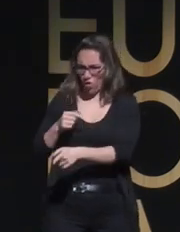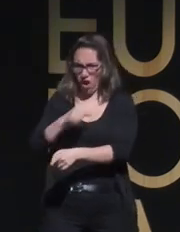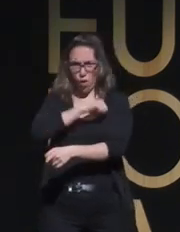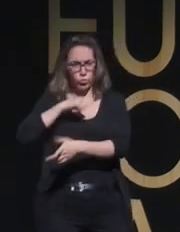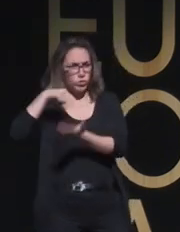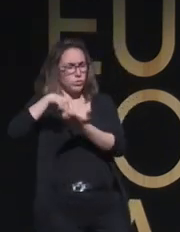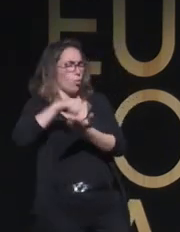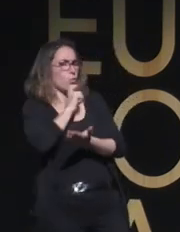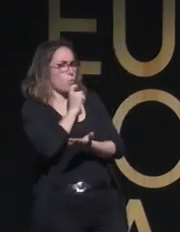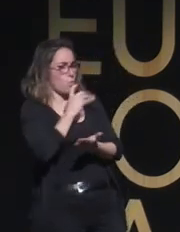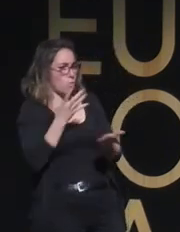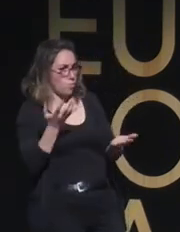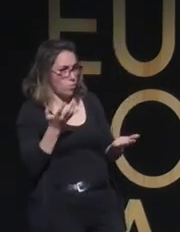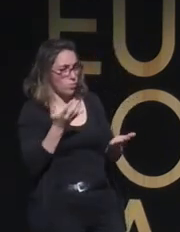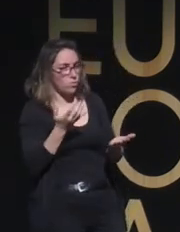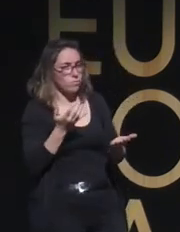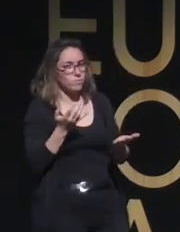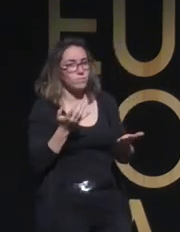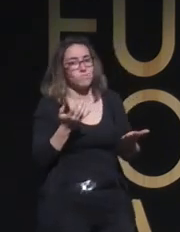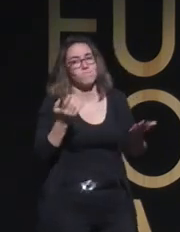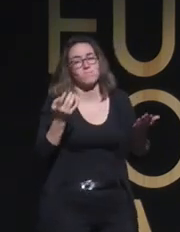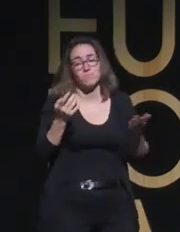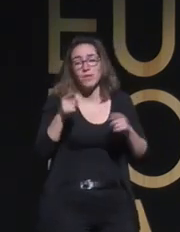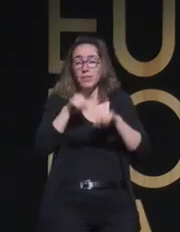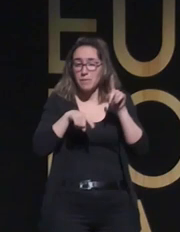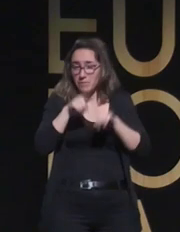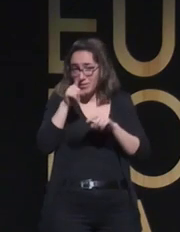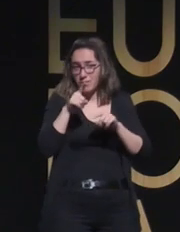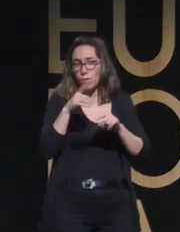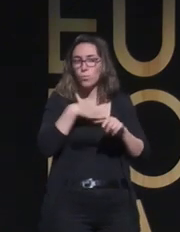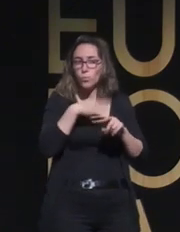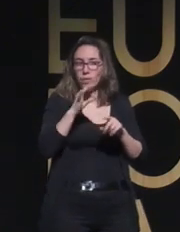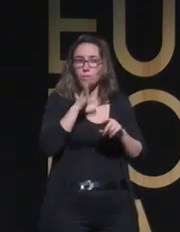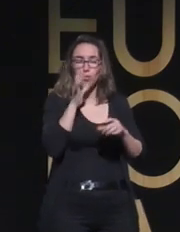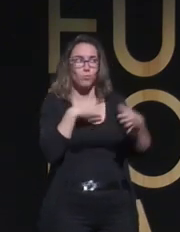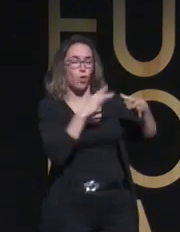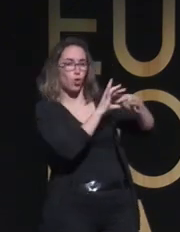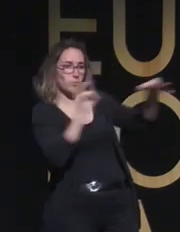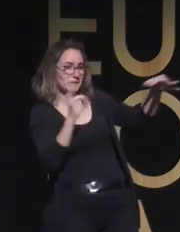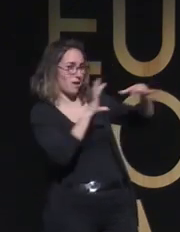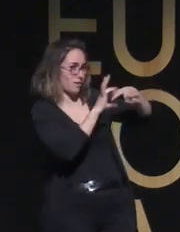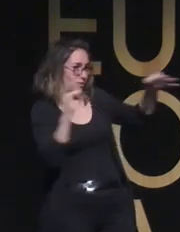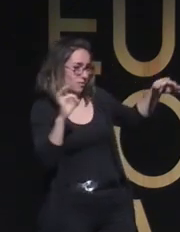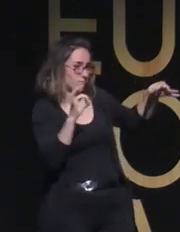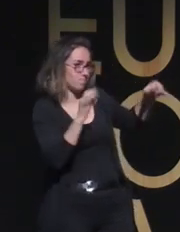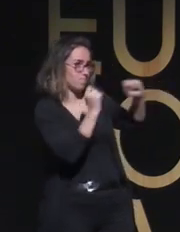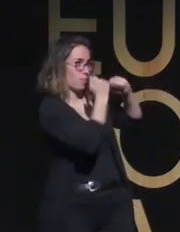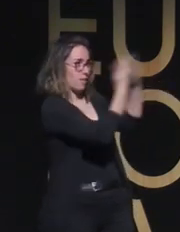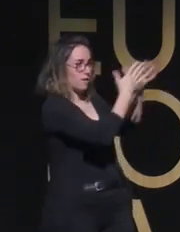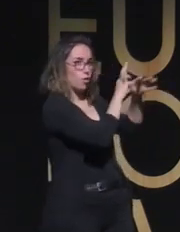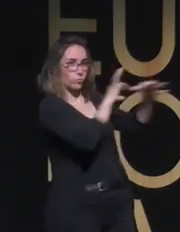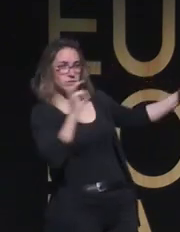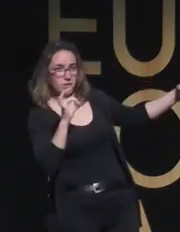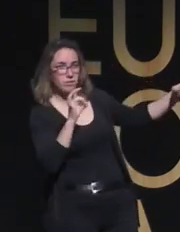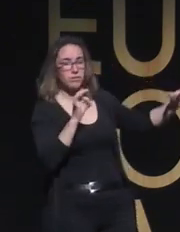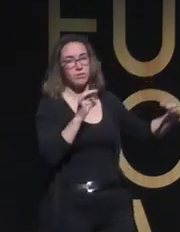letra pequeña, ¿no? Generalmente, exacto. Y muchas veces es por compensación también, ¿vale? La parte de compensación muchas